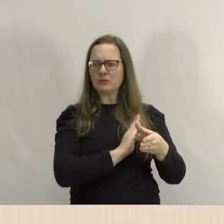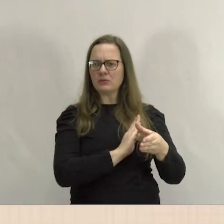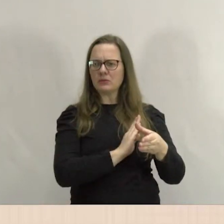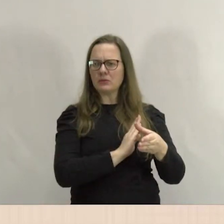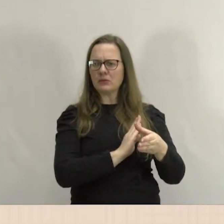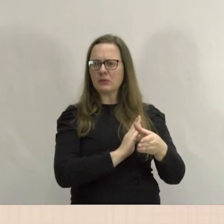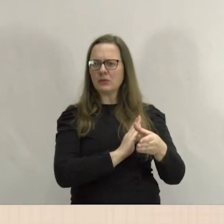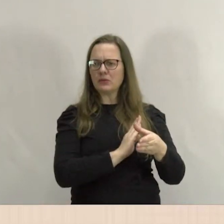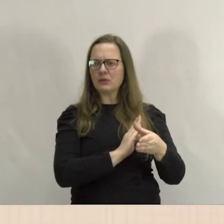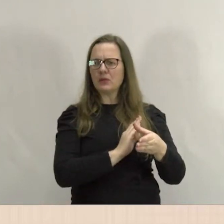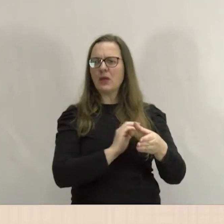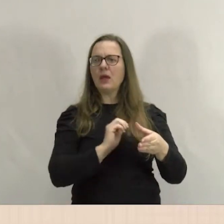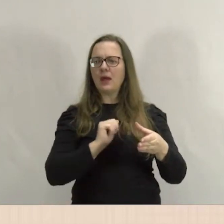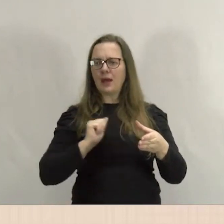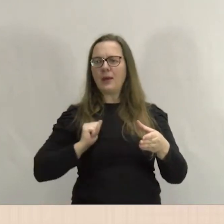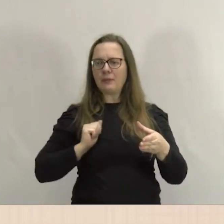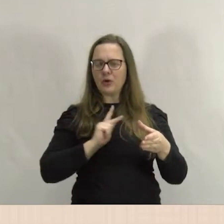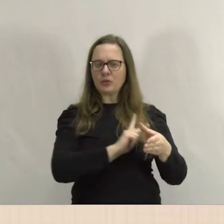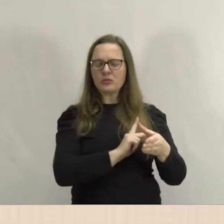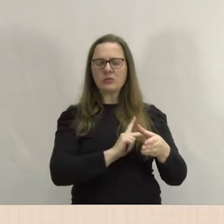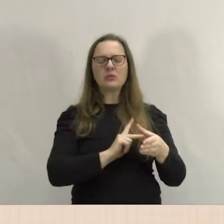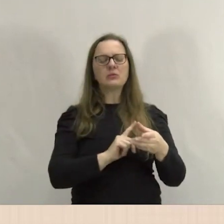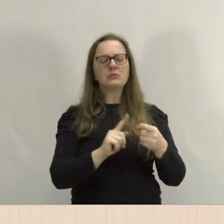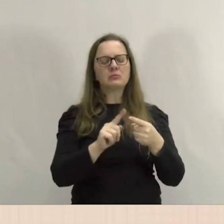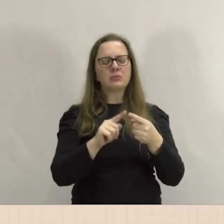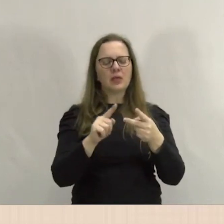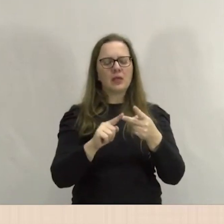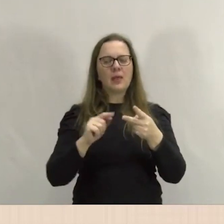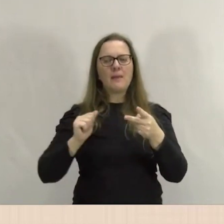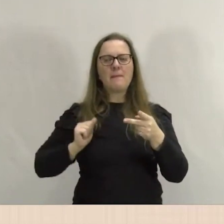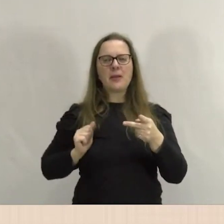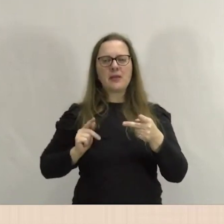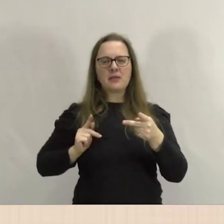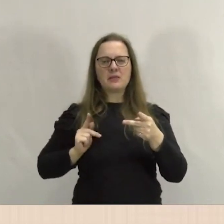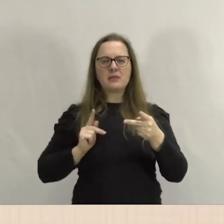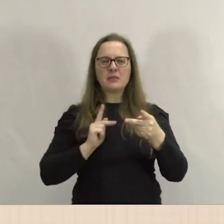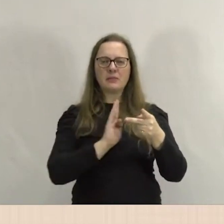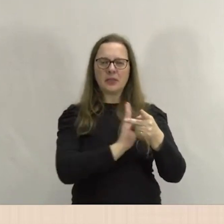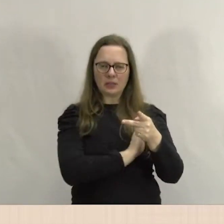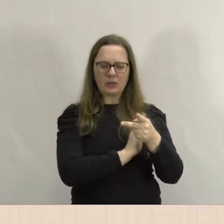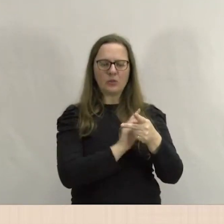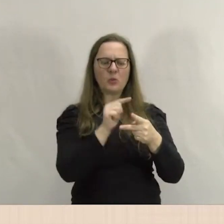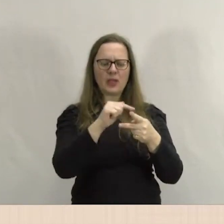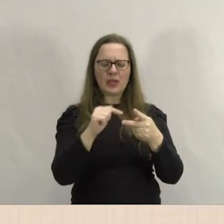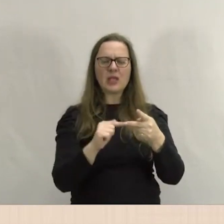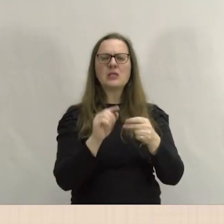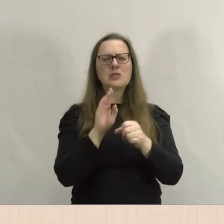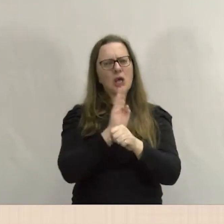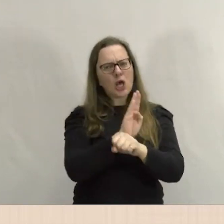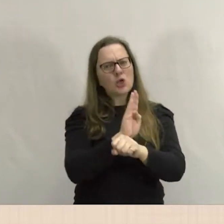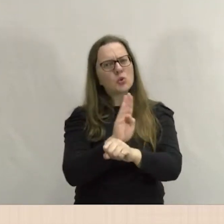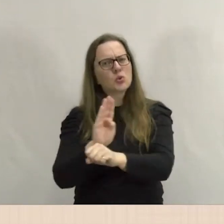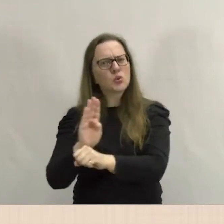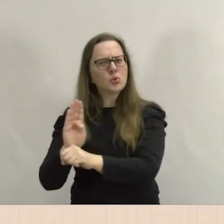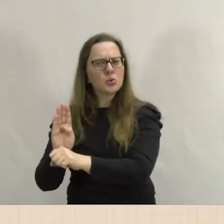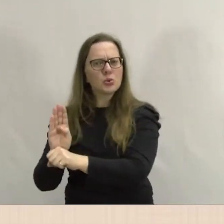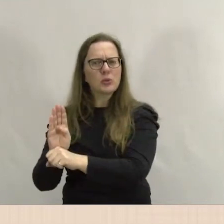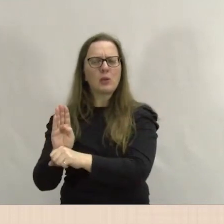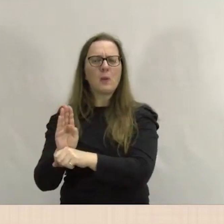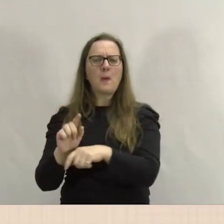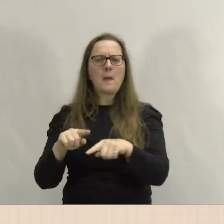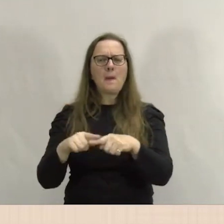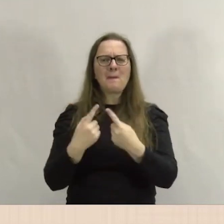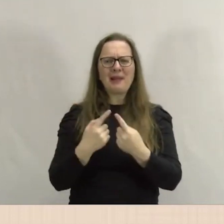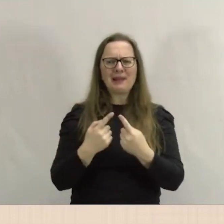presbíteros para, tempo em tempo, fazer reunião e dar direção para a igreja. Mas são muitos presbíteros, como é que nós vamos fazer?